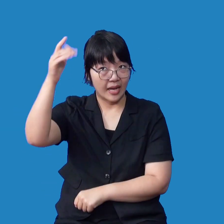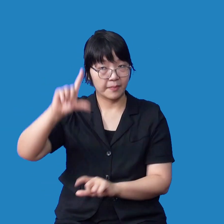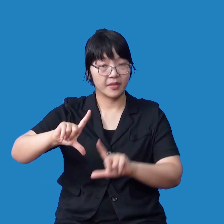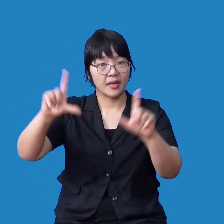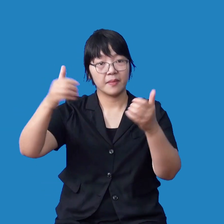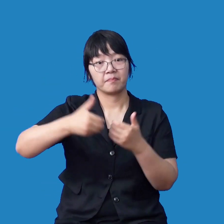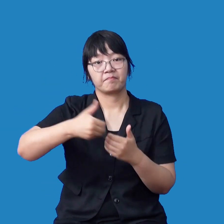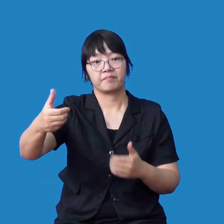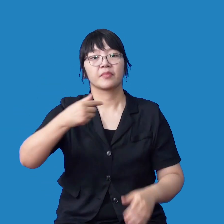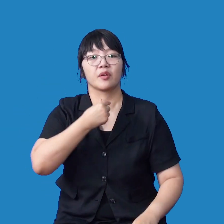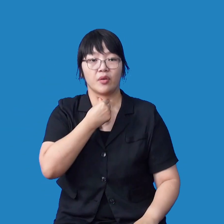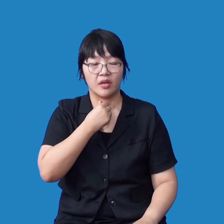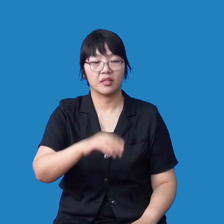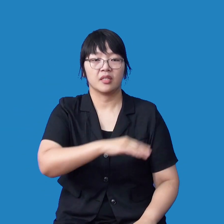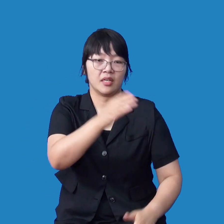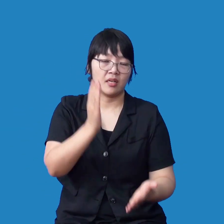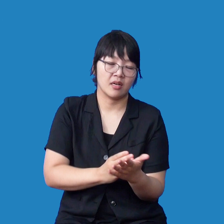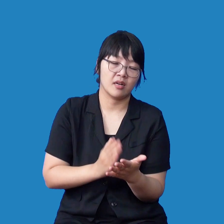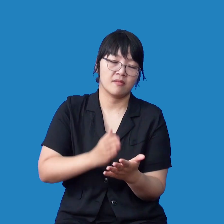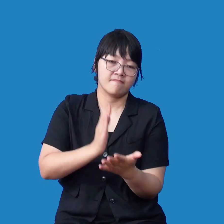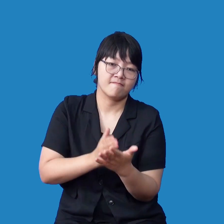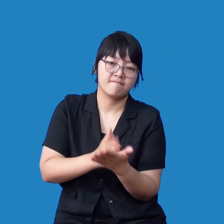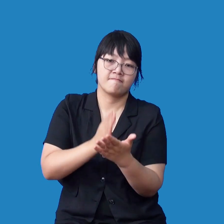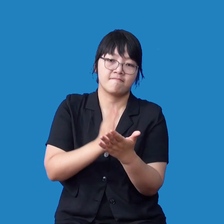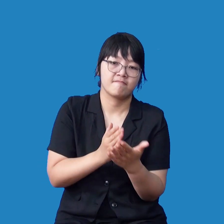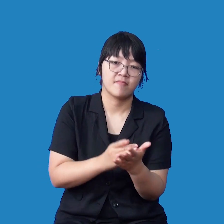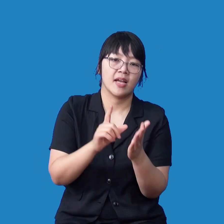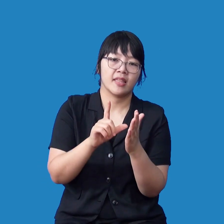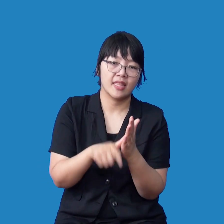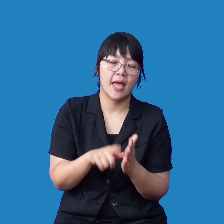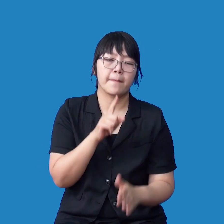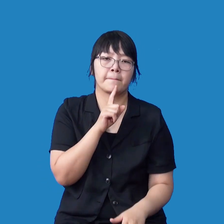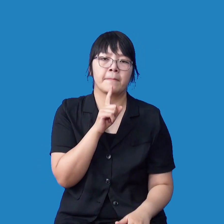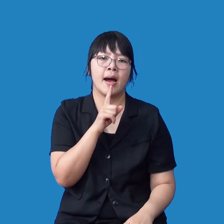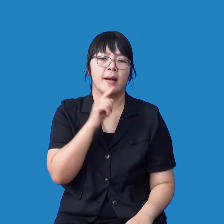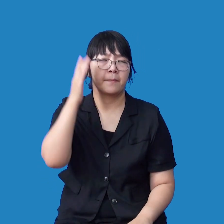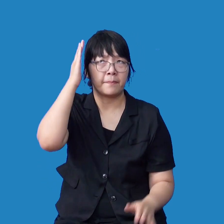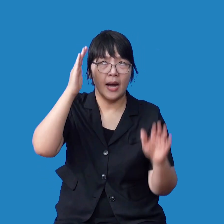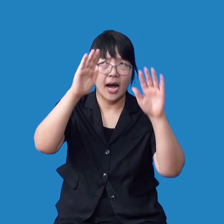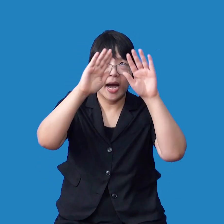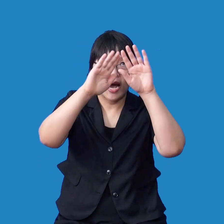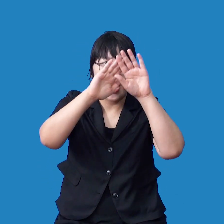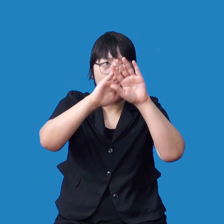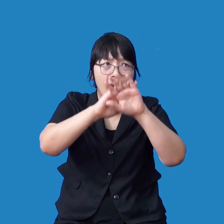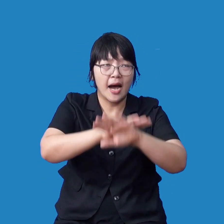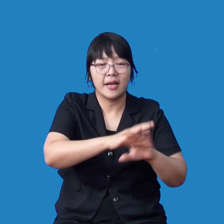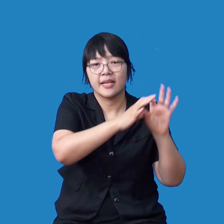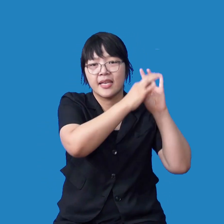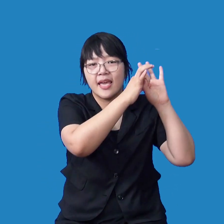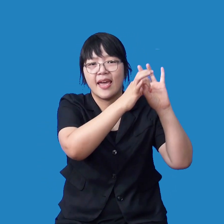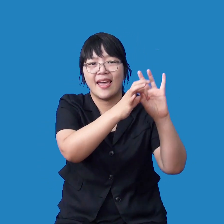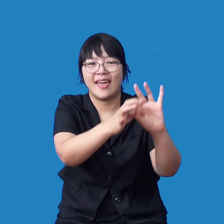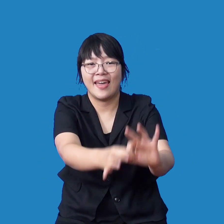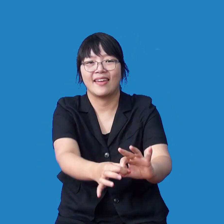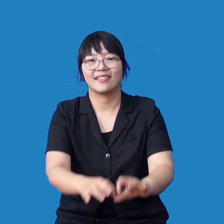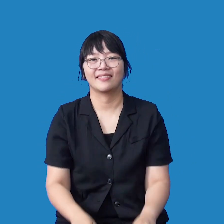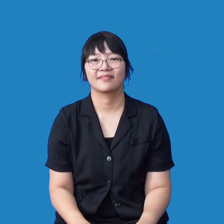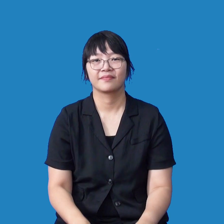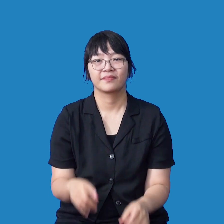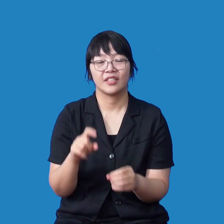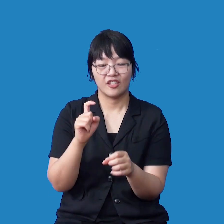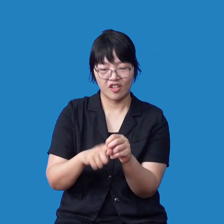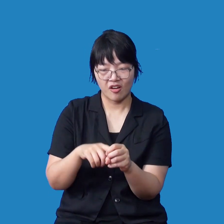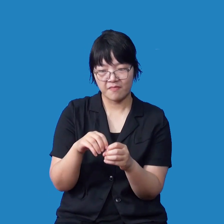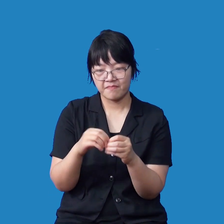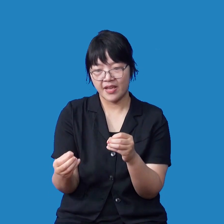하여 그들에게 강론할새 말을 밤중까지 계속하며. 여기 떡을 때려